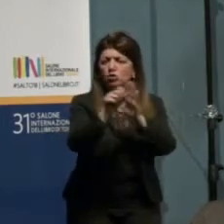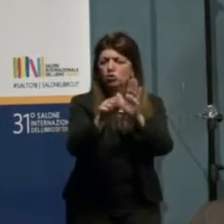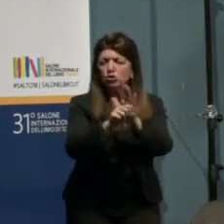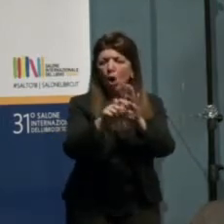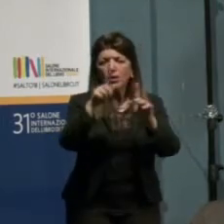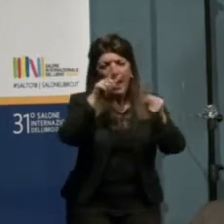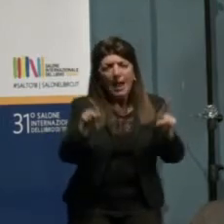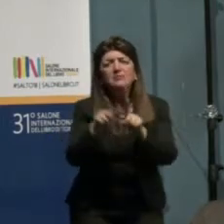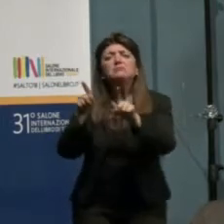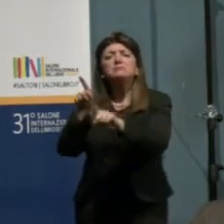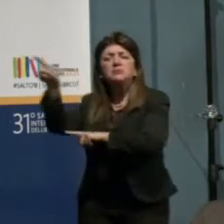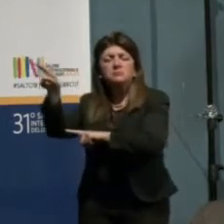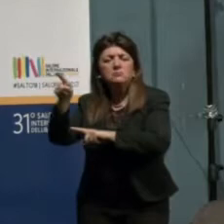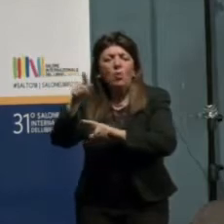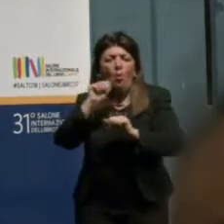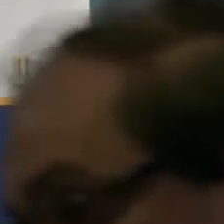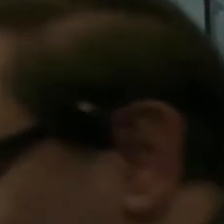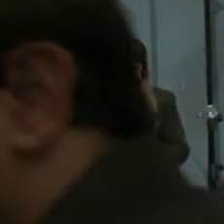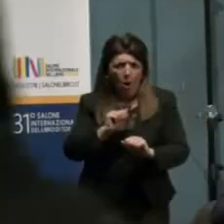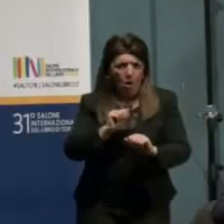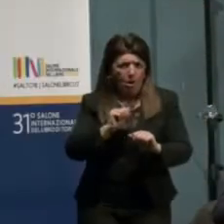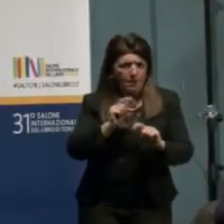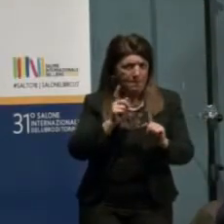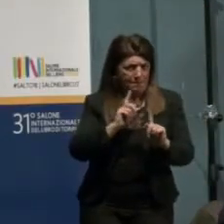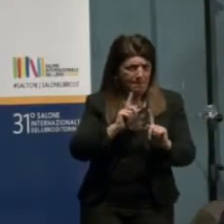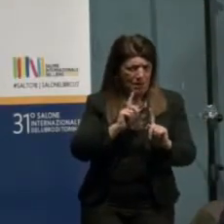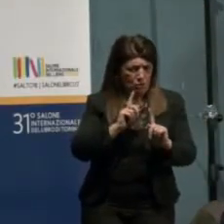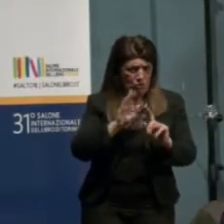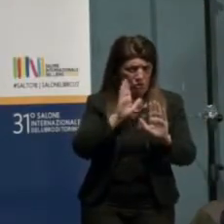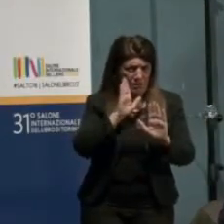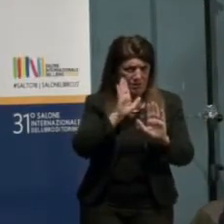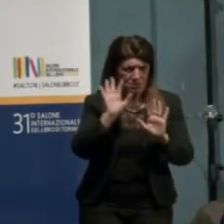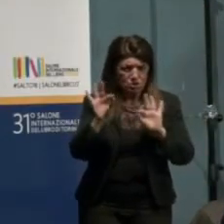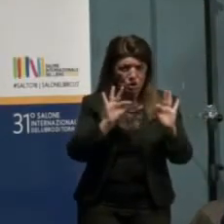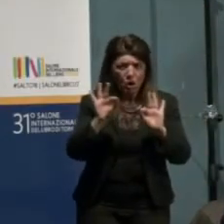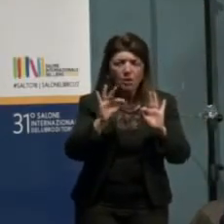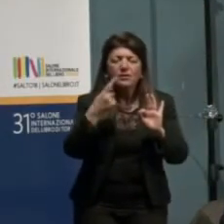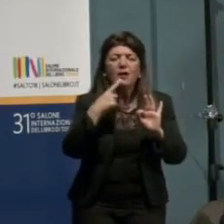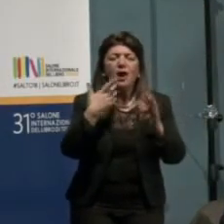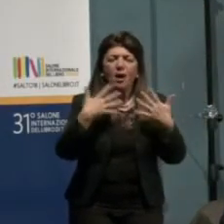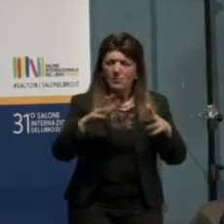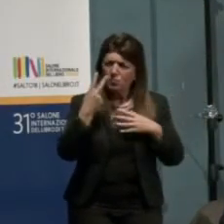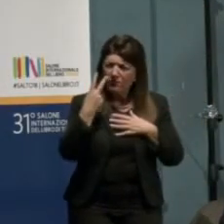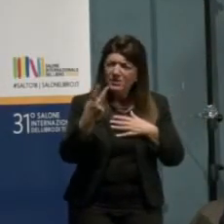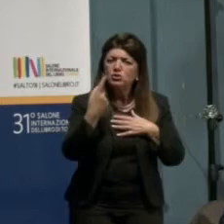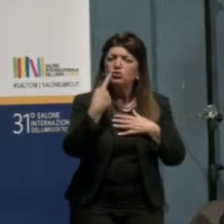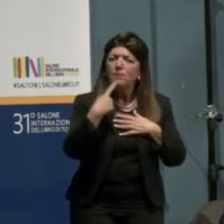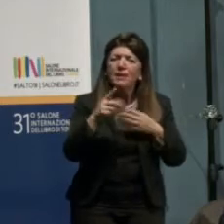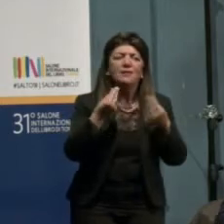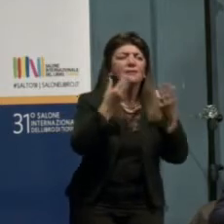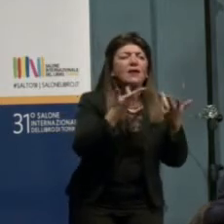per che però importante abbiamo visto per la verità e la giustizia di tutti